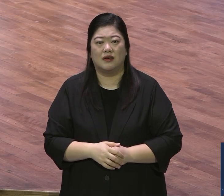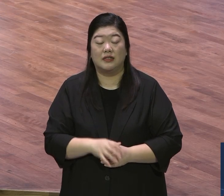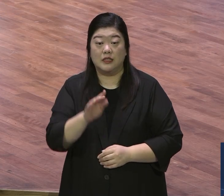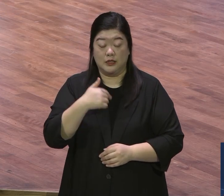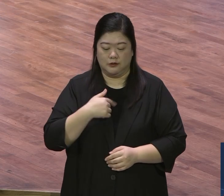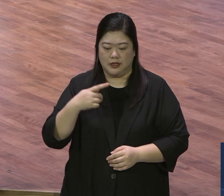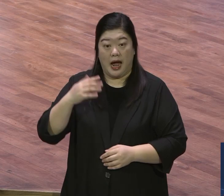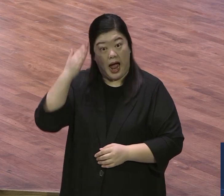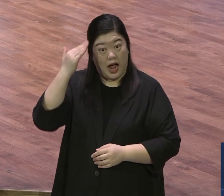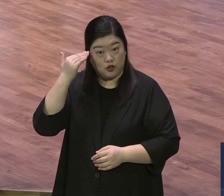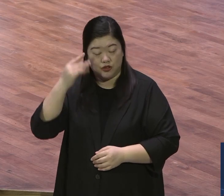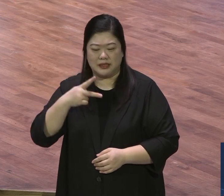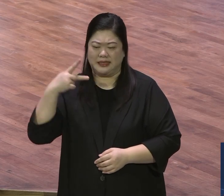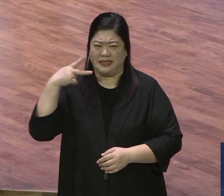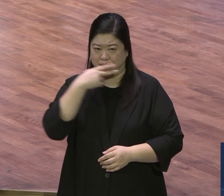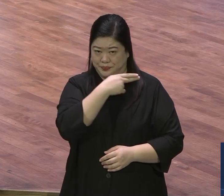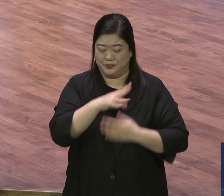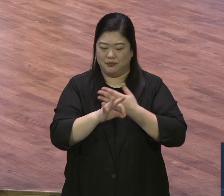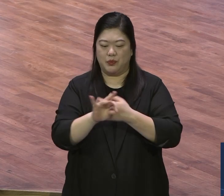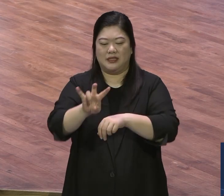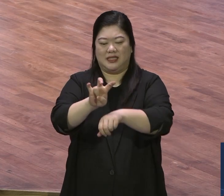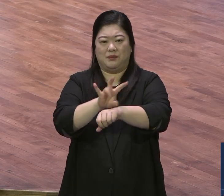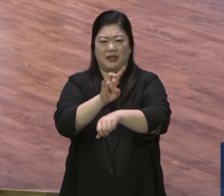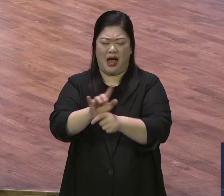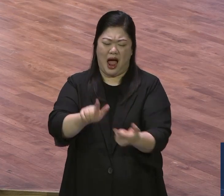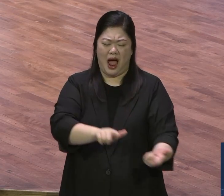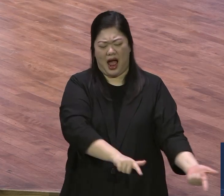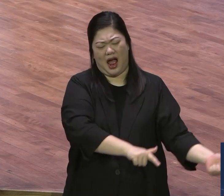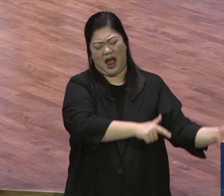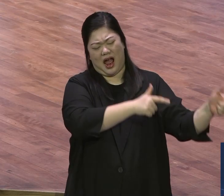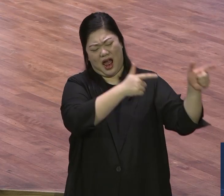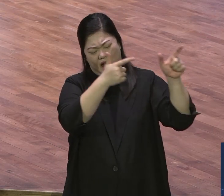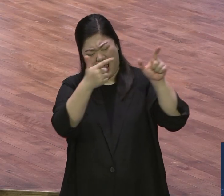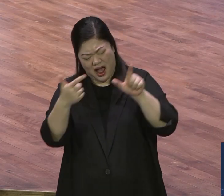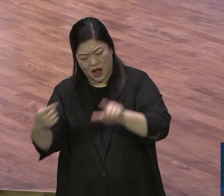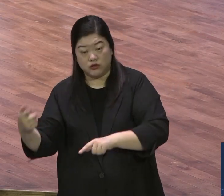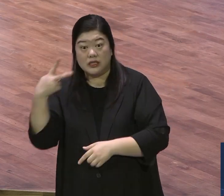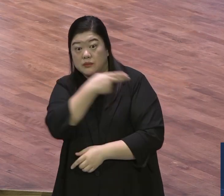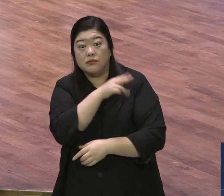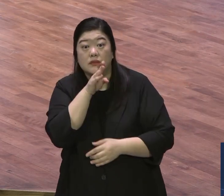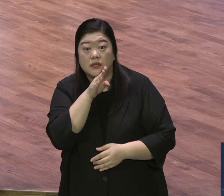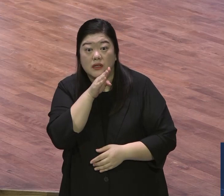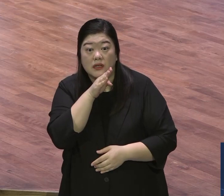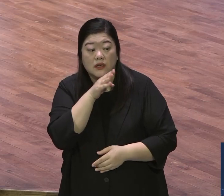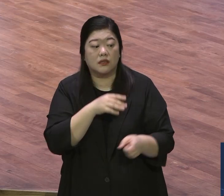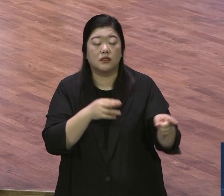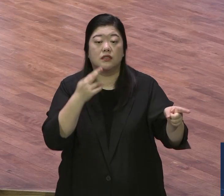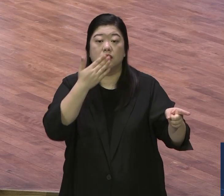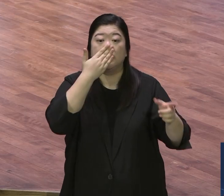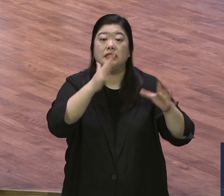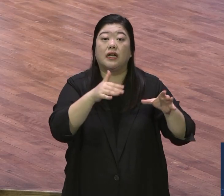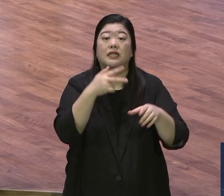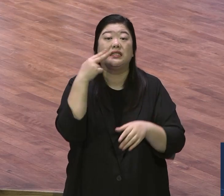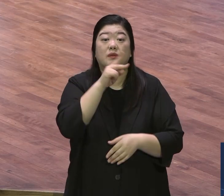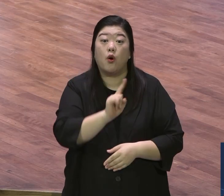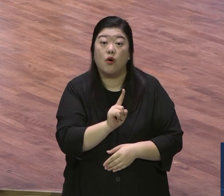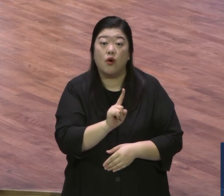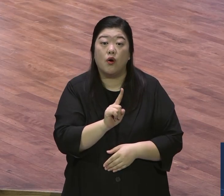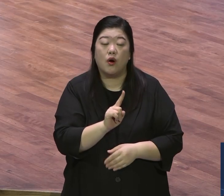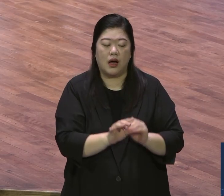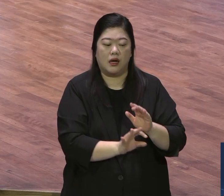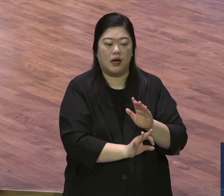우리처럼 하루를 꼬박 24시간 아니에요. 해가 떴어 해가 질 때까지만 검식하는 거예요. 해가 떠서